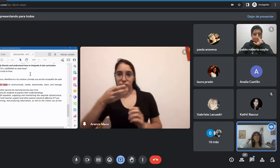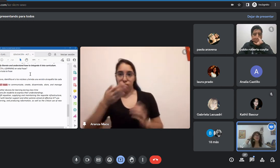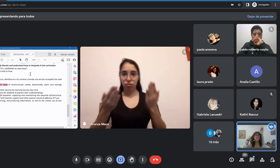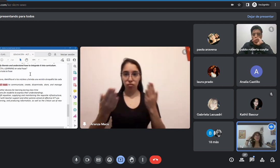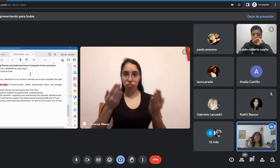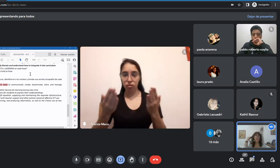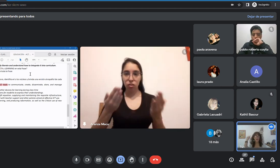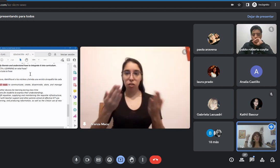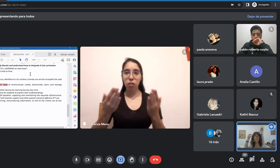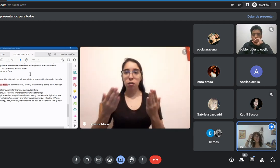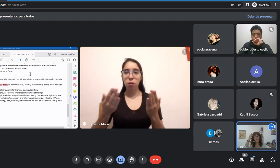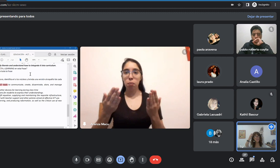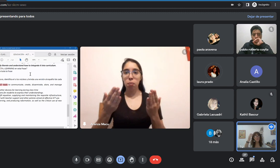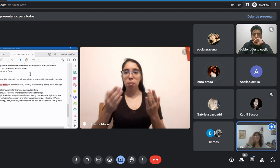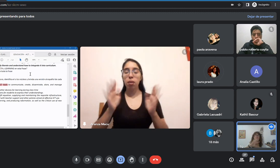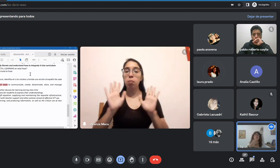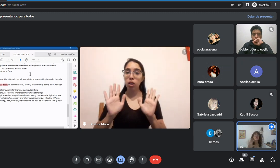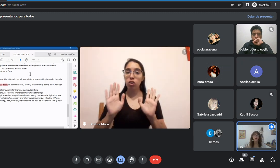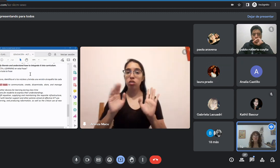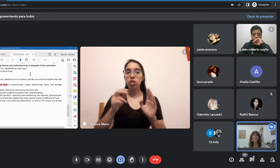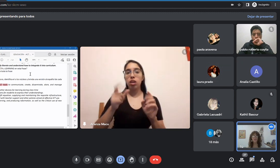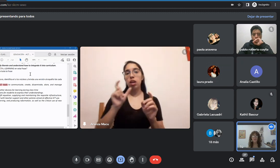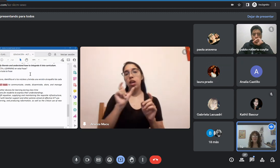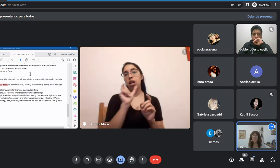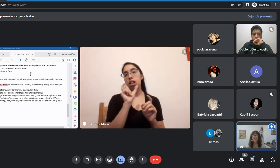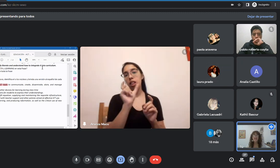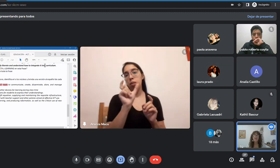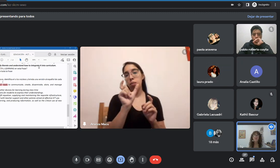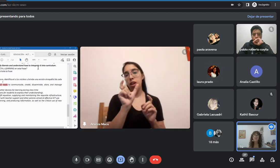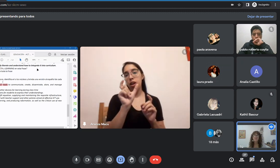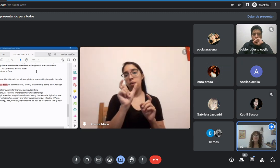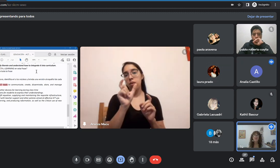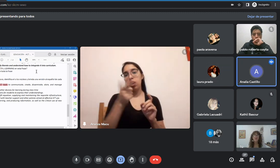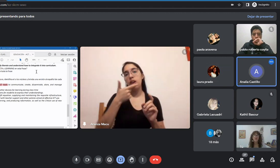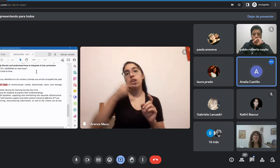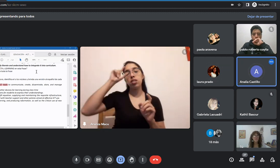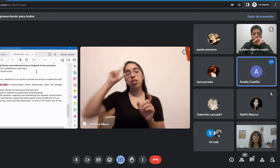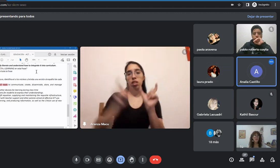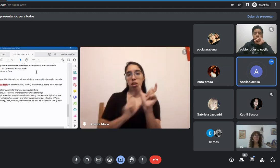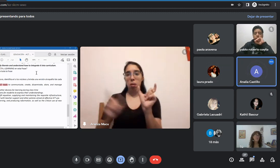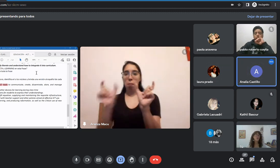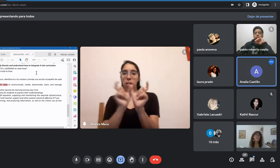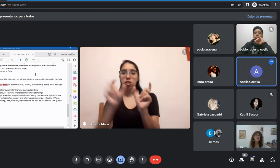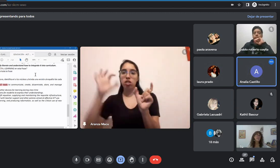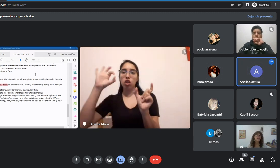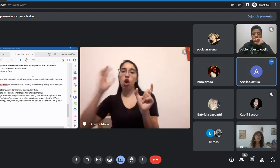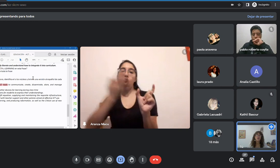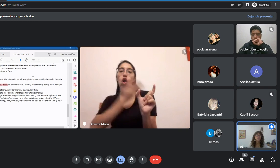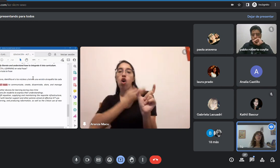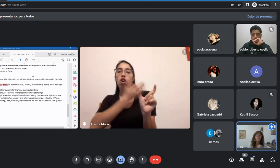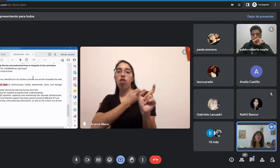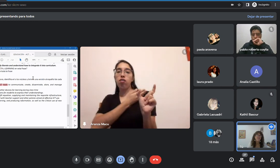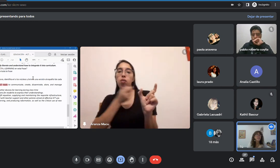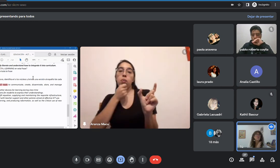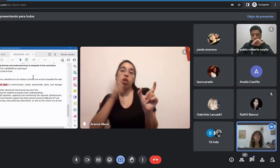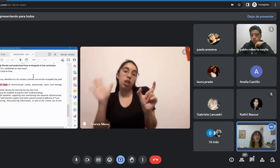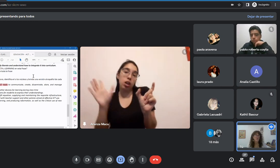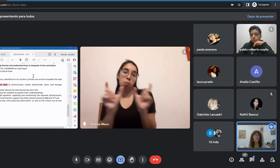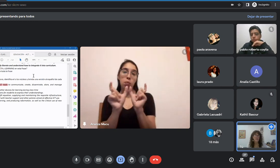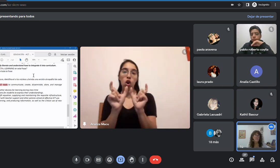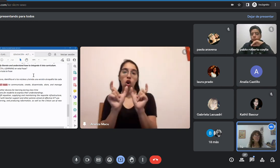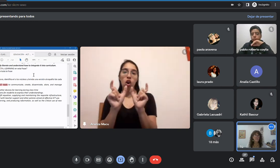de significado, ¿sí? Eso ya es otra cosa. Acá es la preposición of. Pero existe también con doble F, que es otra